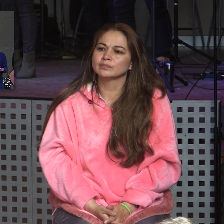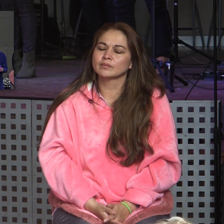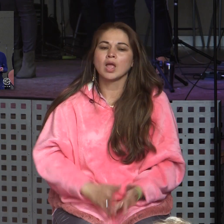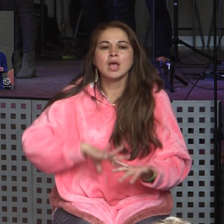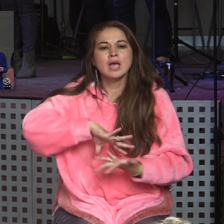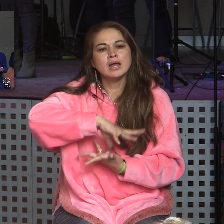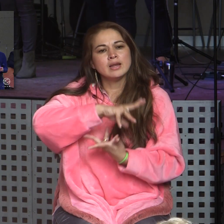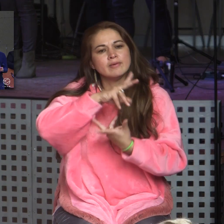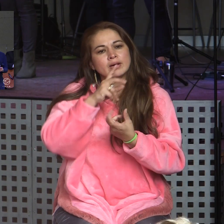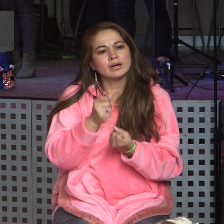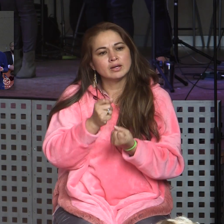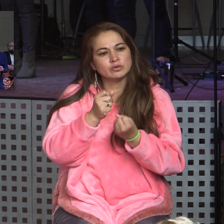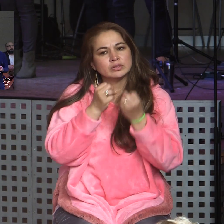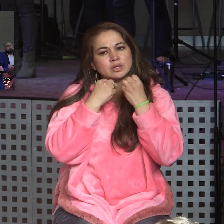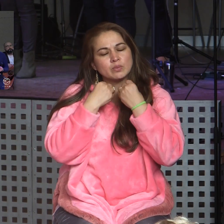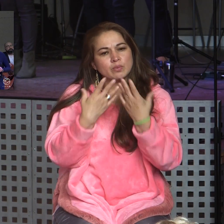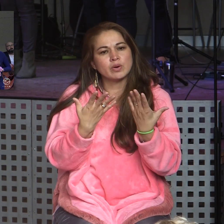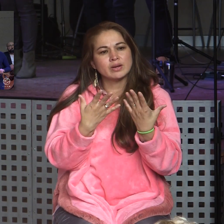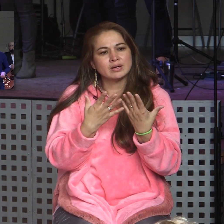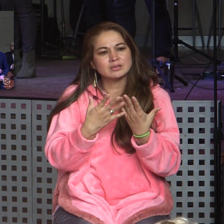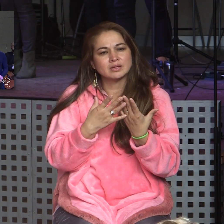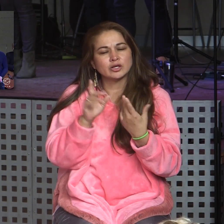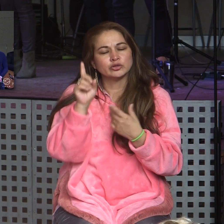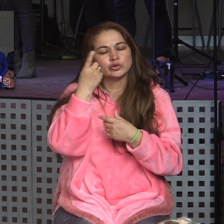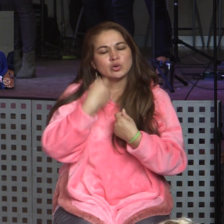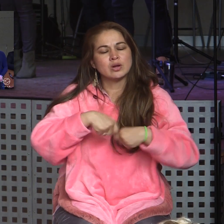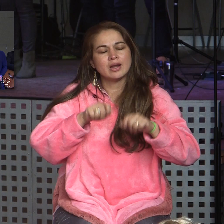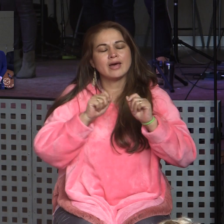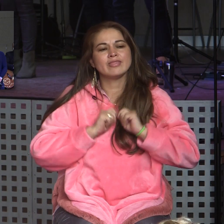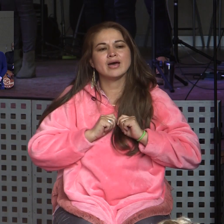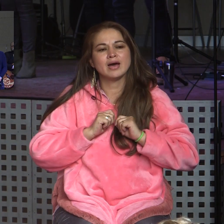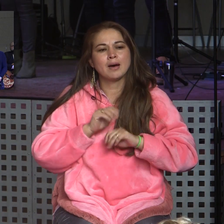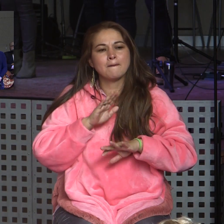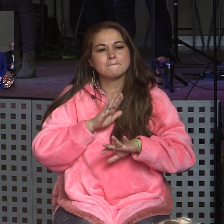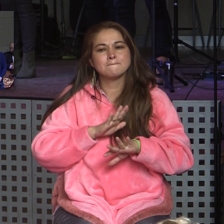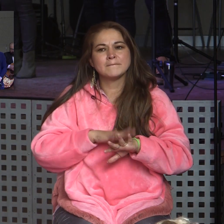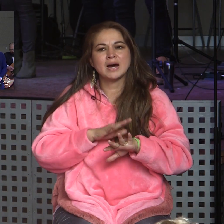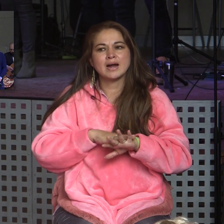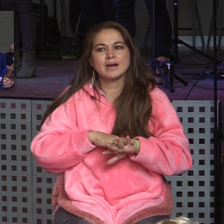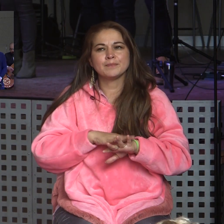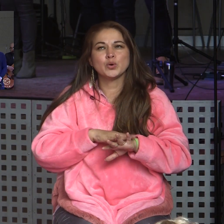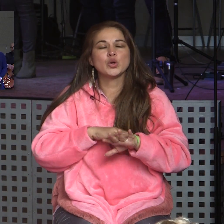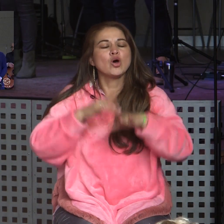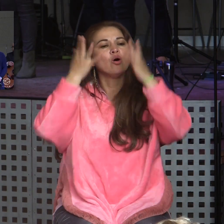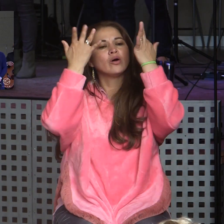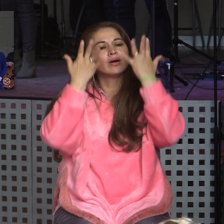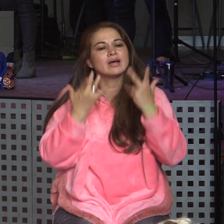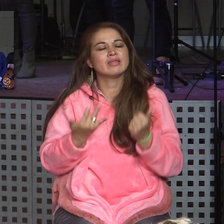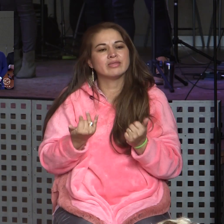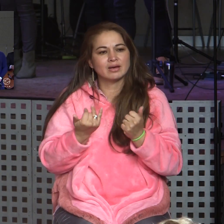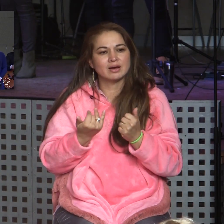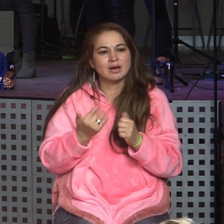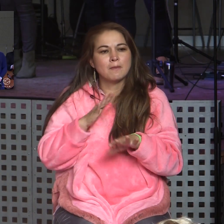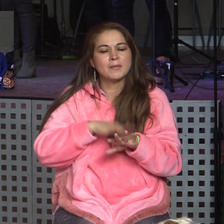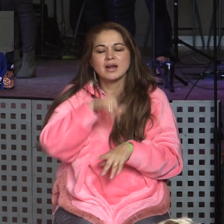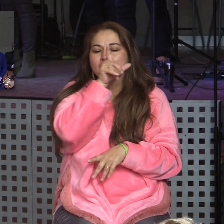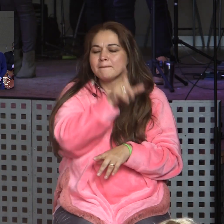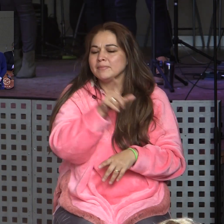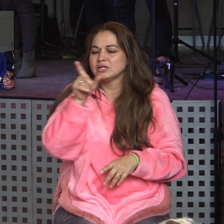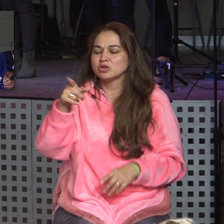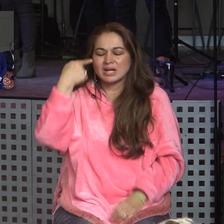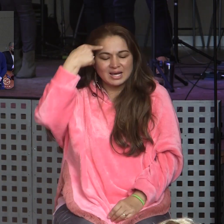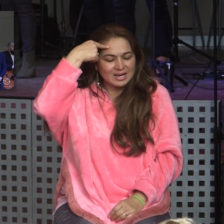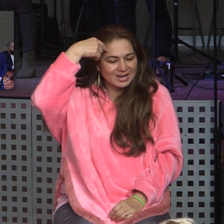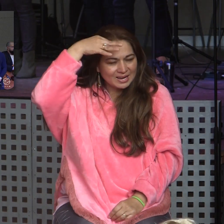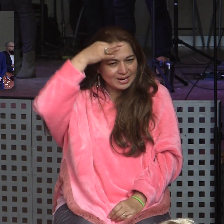dado para aquellos que están dispuestos a creer, aunque no vean, dispuestos